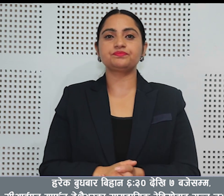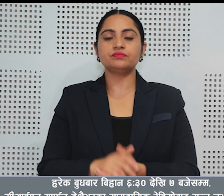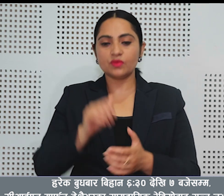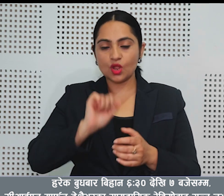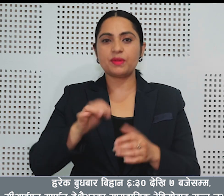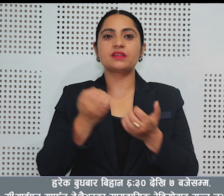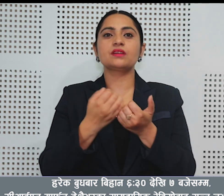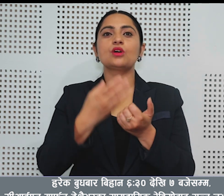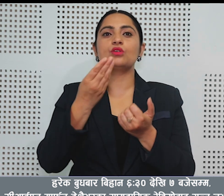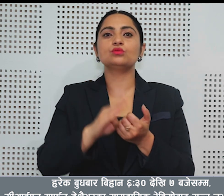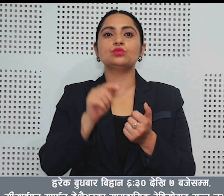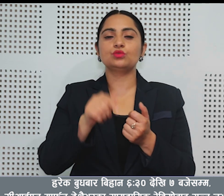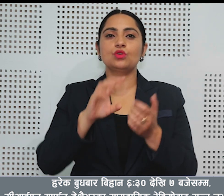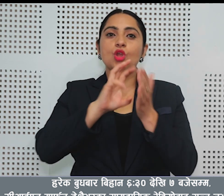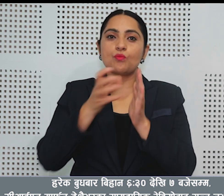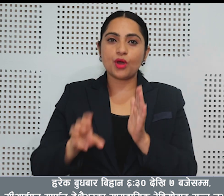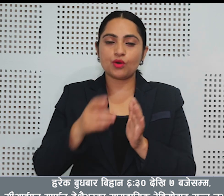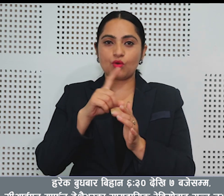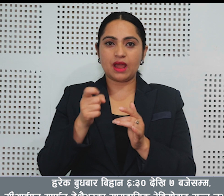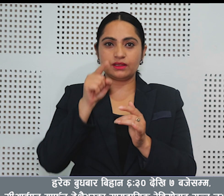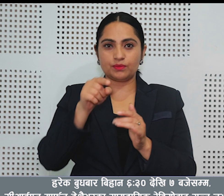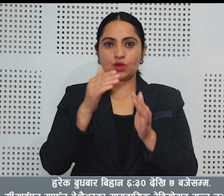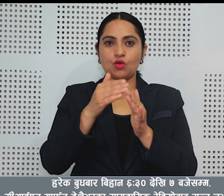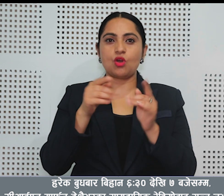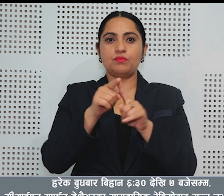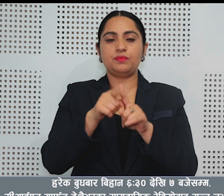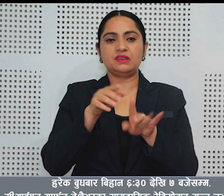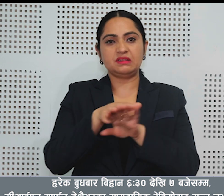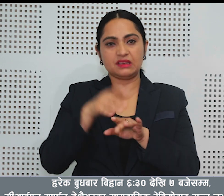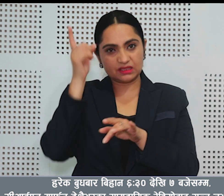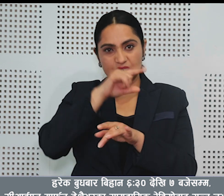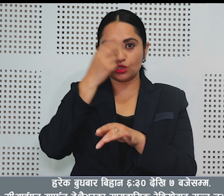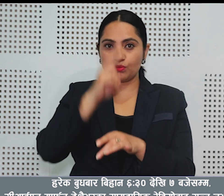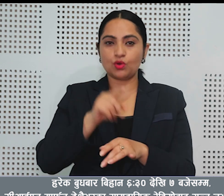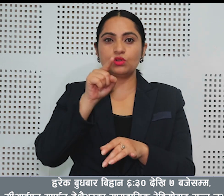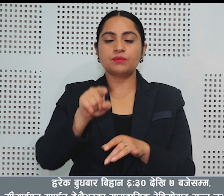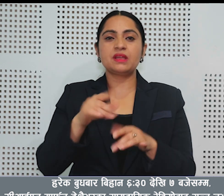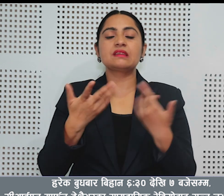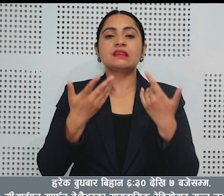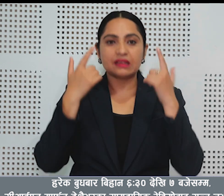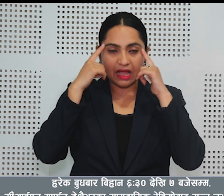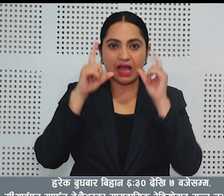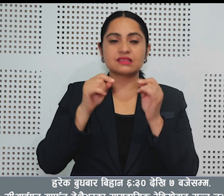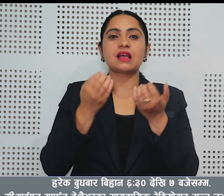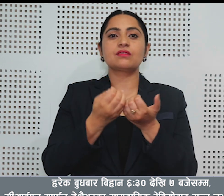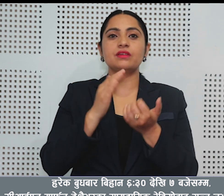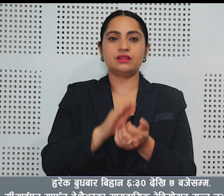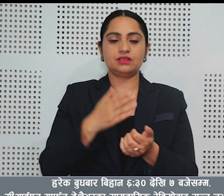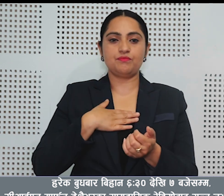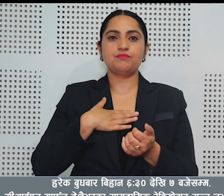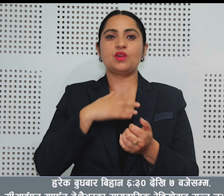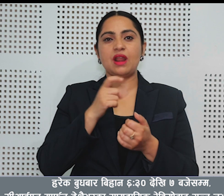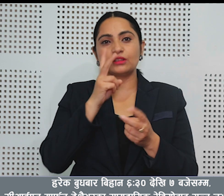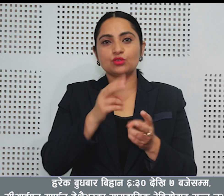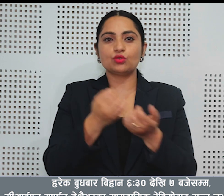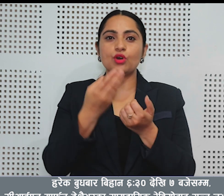के गरिदिए हुन्थ्यो यो पहिरोको लागि, अथवा तपाईँको घर पनि यति धेरै क्षति भएको छ, तपाईँले के अपेक्षा गर्नुभएको छ? मेरो लागि चाहिँ यो गरिदिए